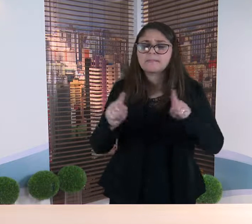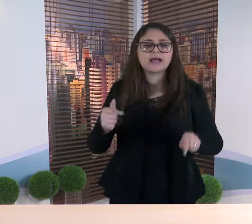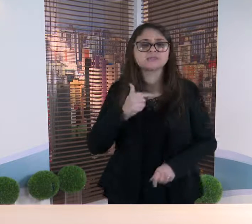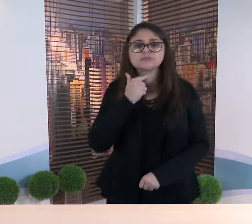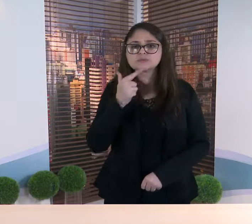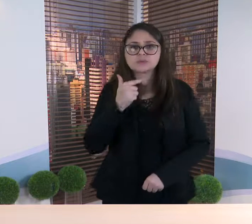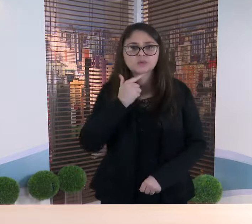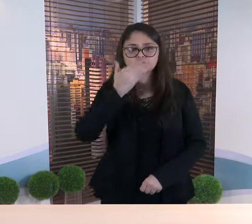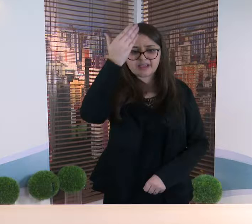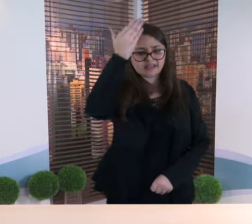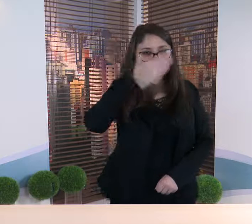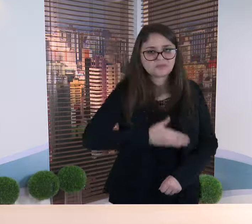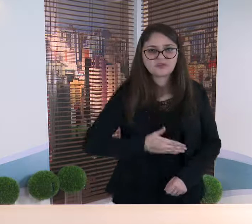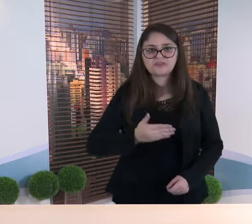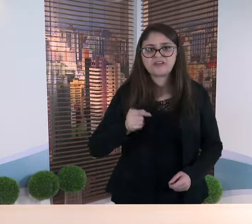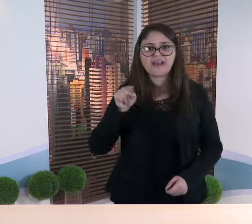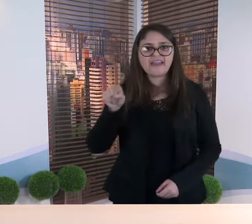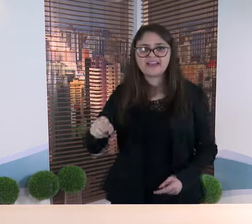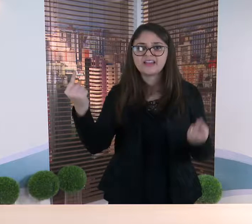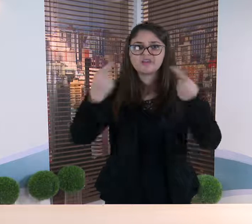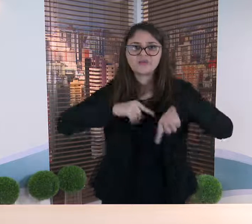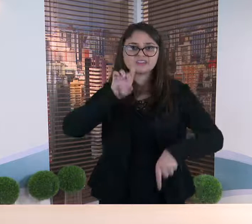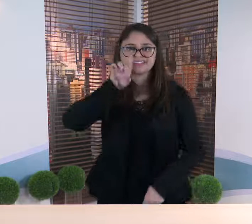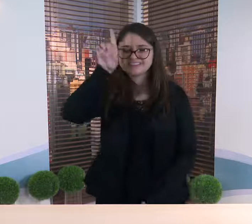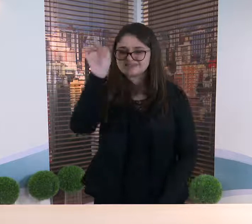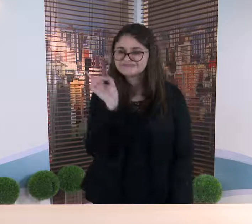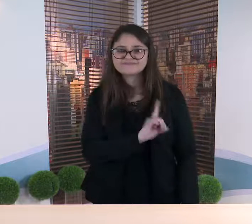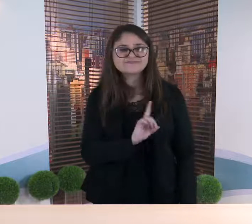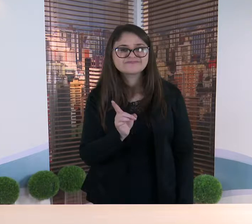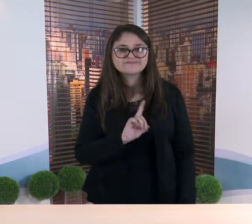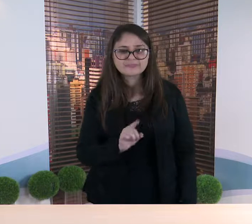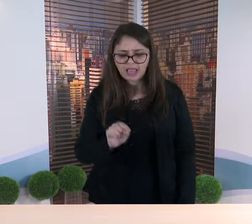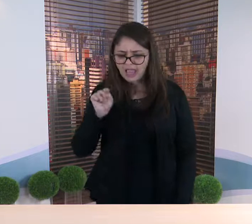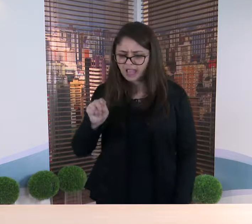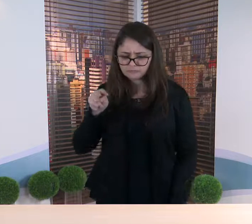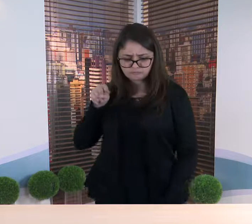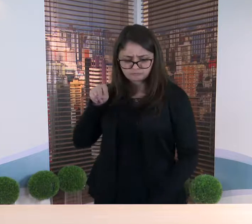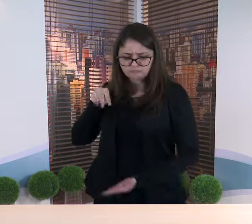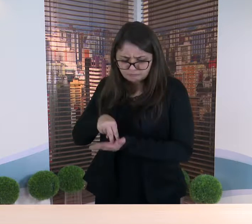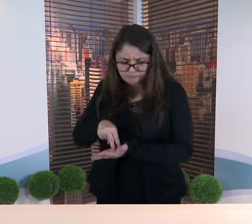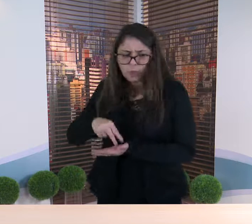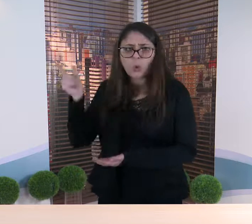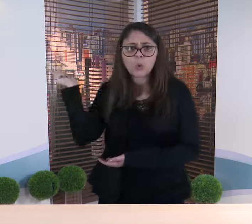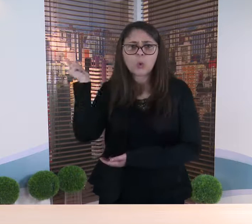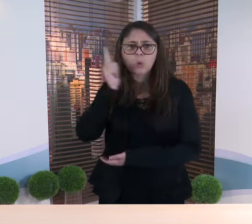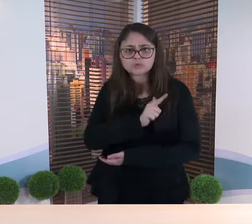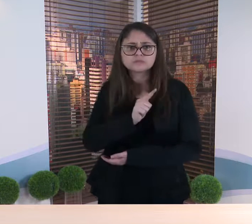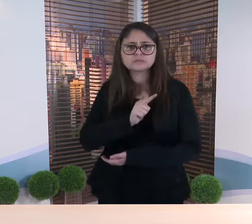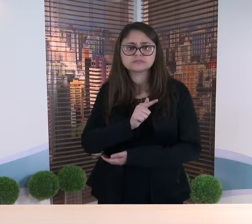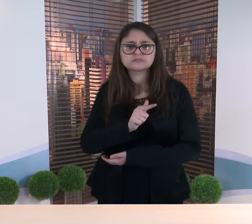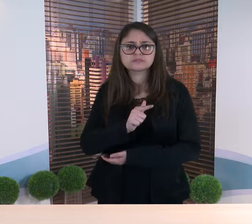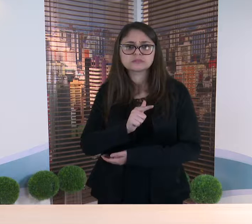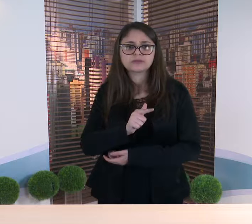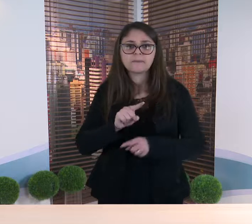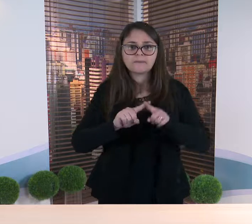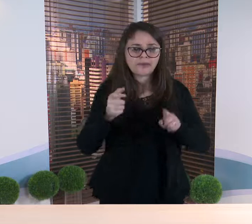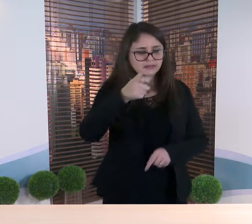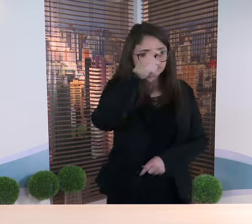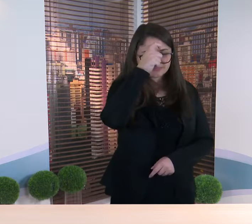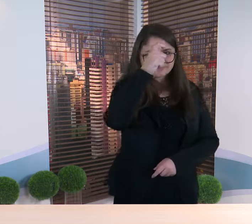não consegue provar o seu argumento. O patriarca permaneceu de pé diante da provação. Satanás